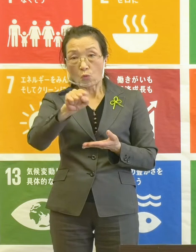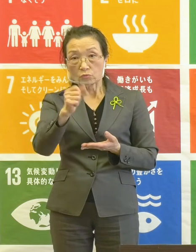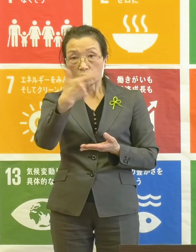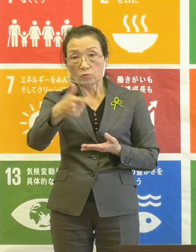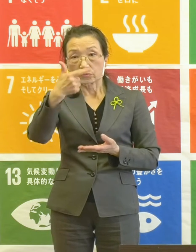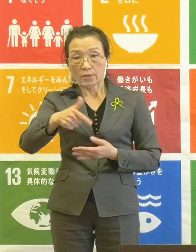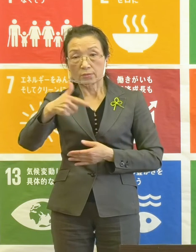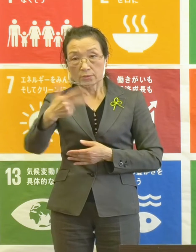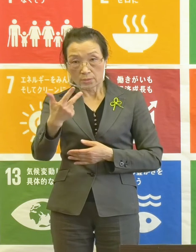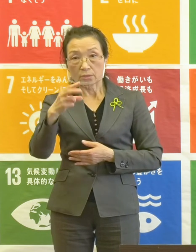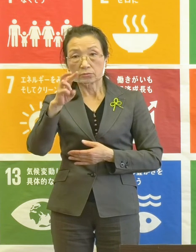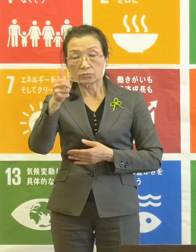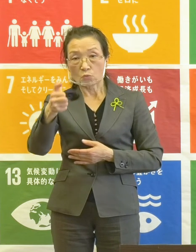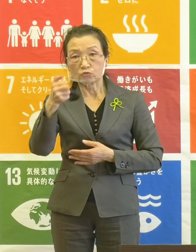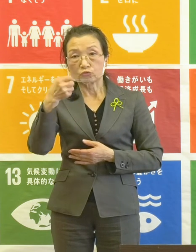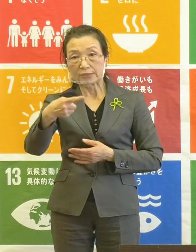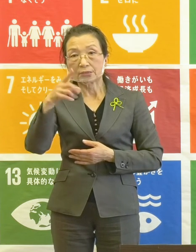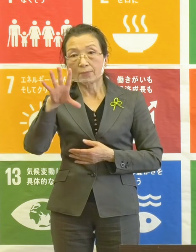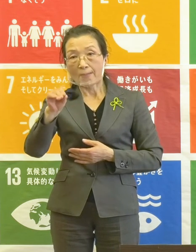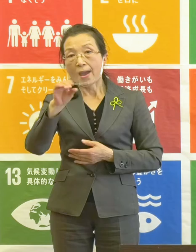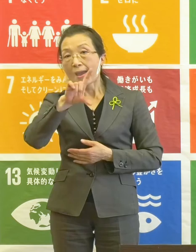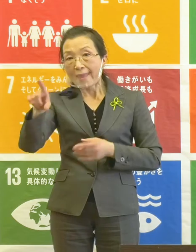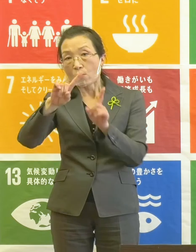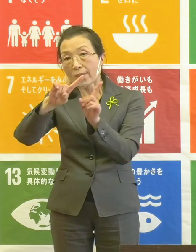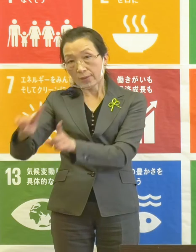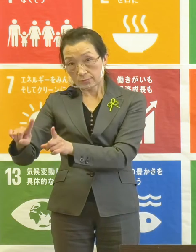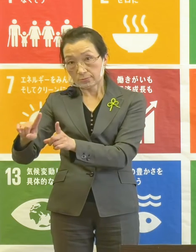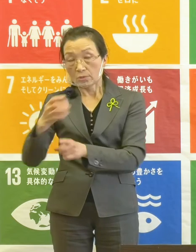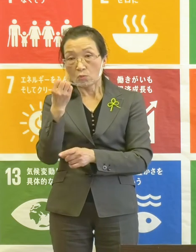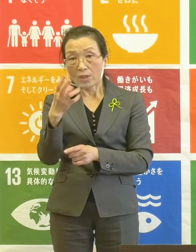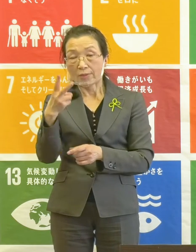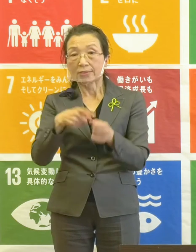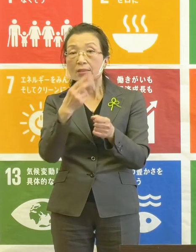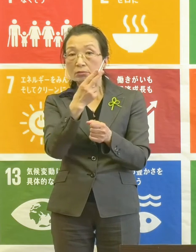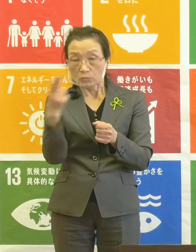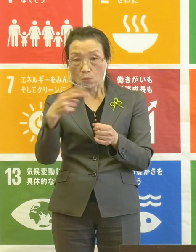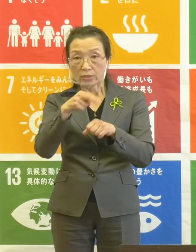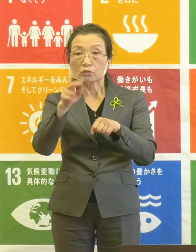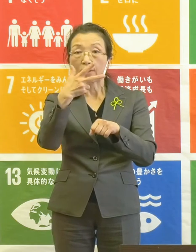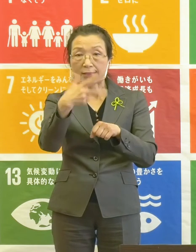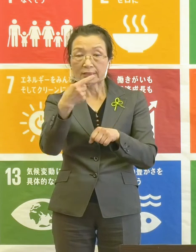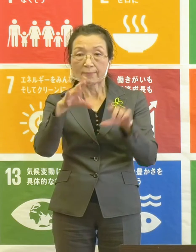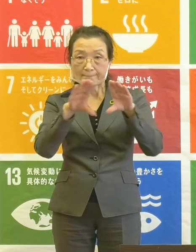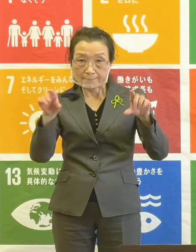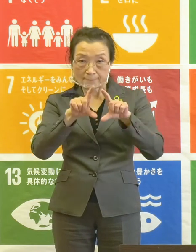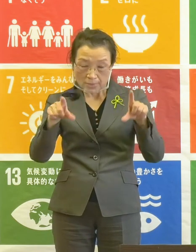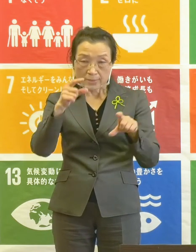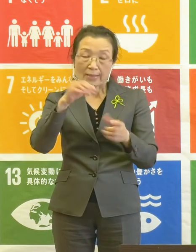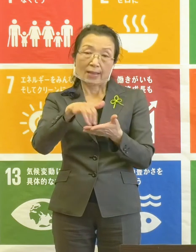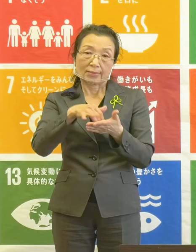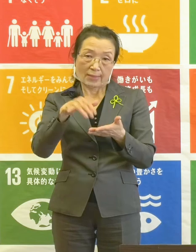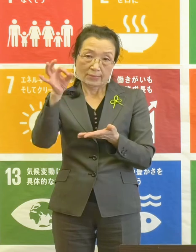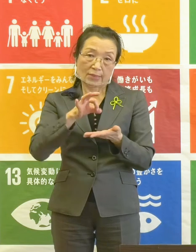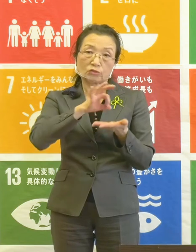9億6751万円を減額し、令和2年度那須塩原市一般会計歳入